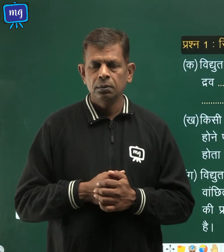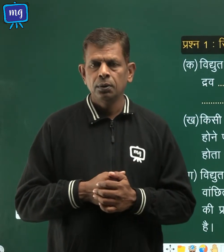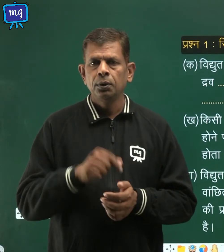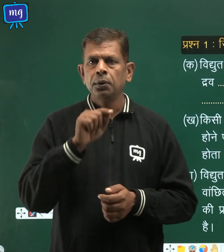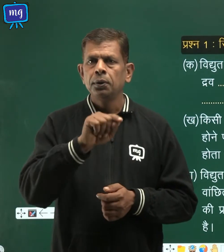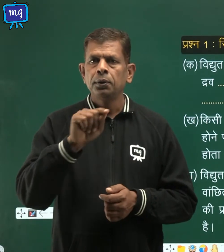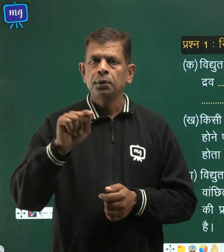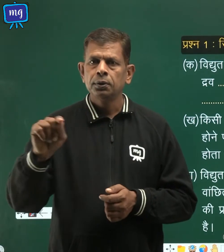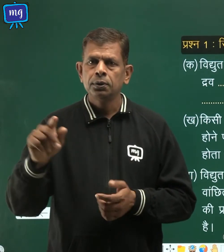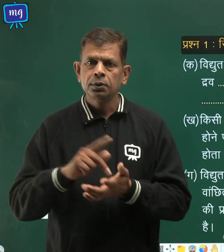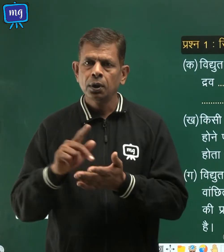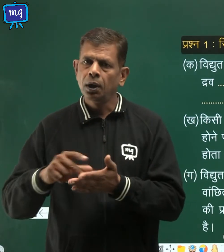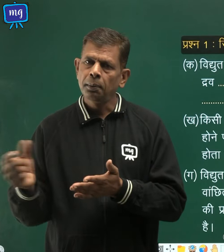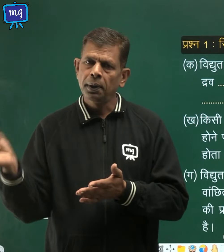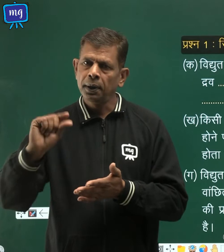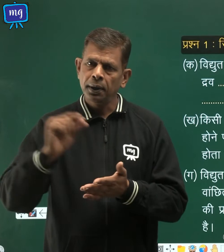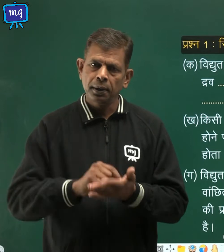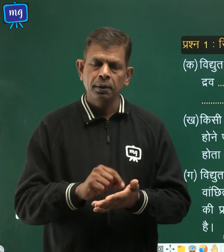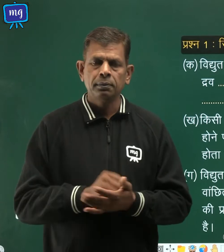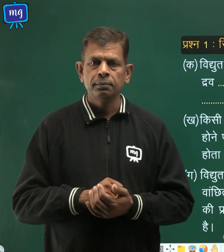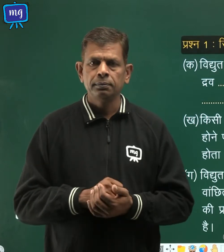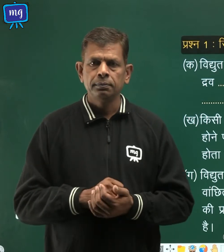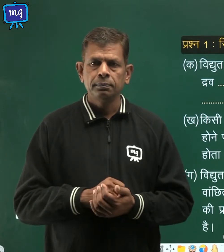रिक्त स्थान भरने हैं।